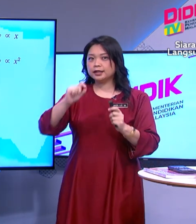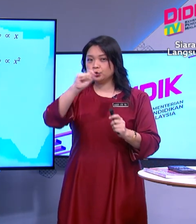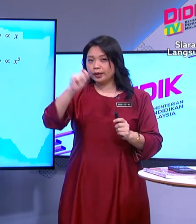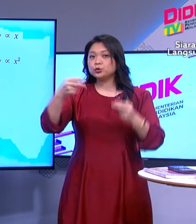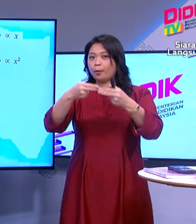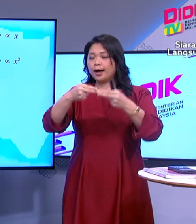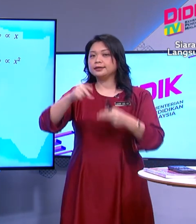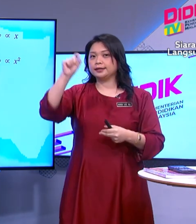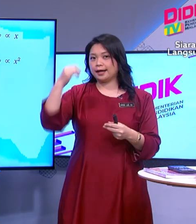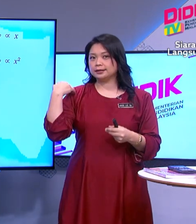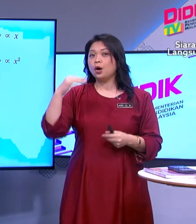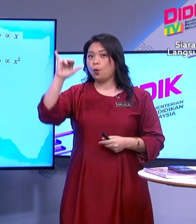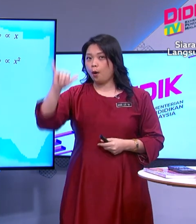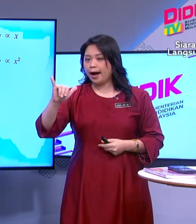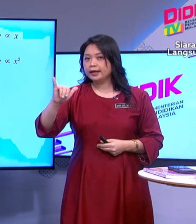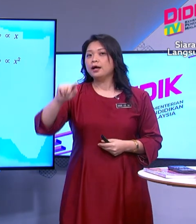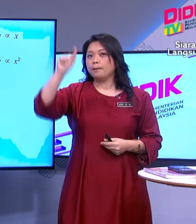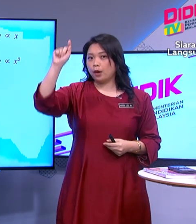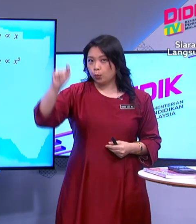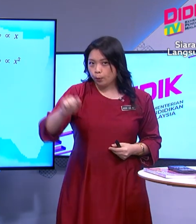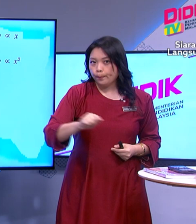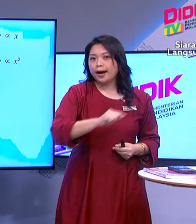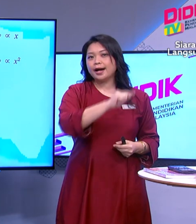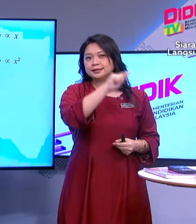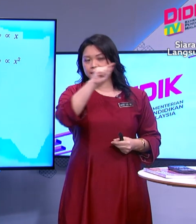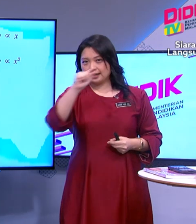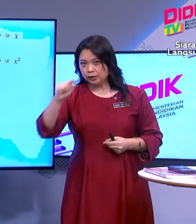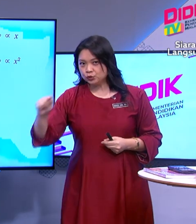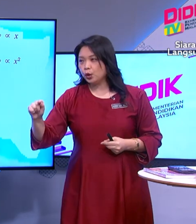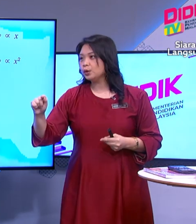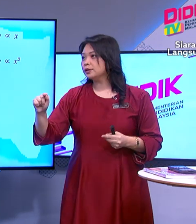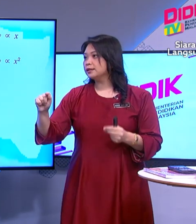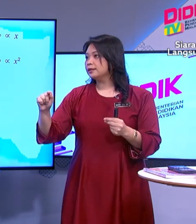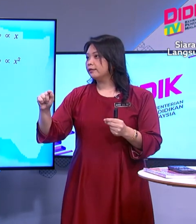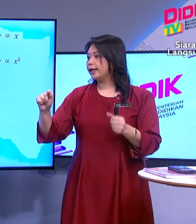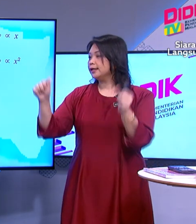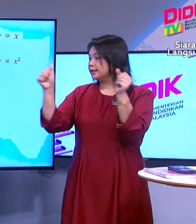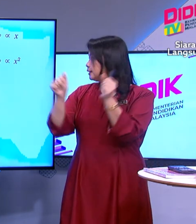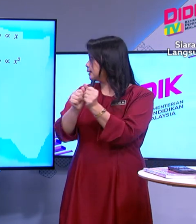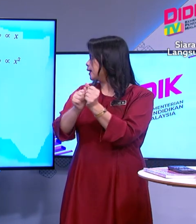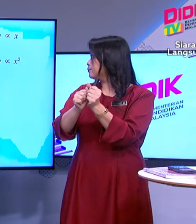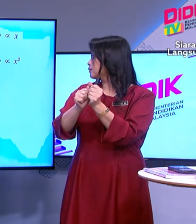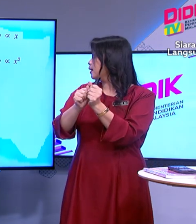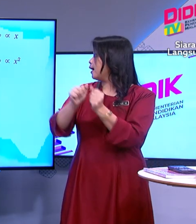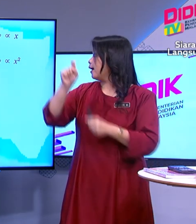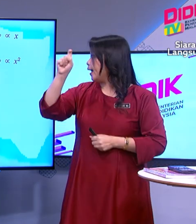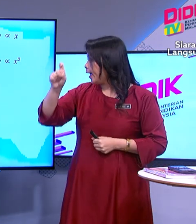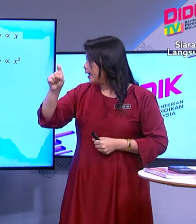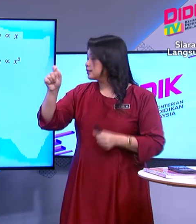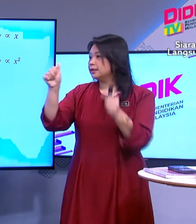kita tulis Subhan tidak ada we bau ubah channel langsung oke dengan hx